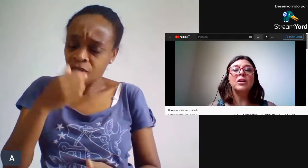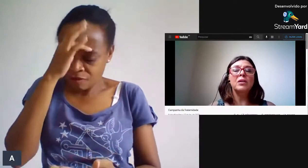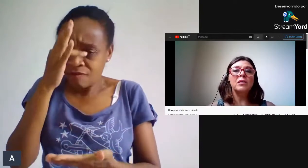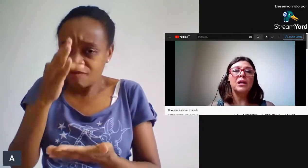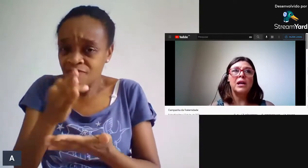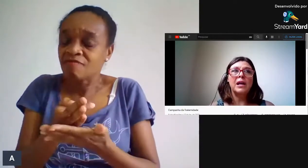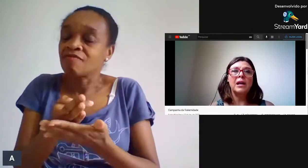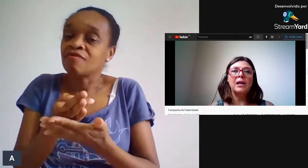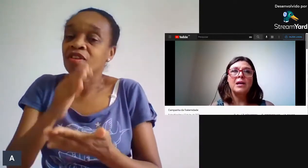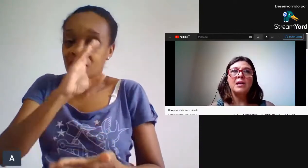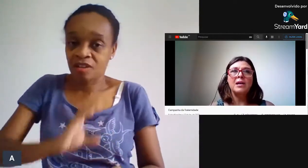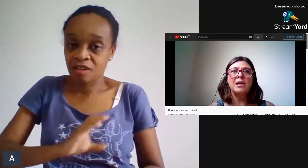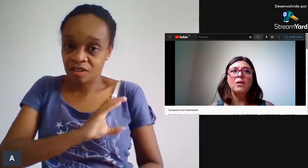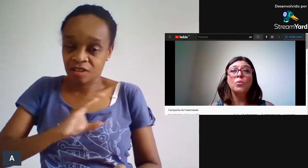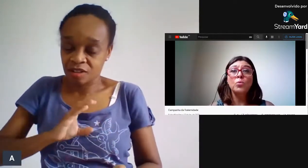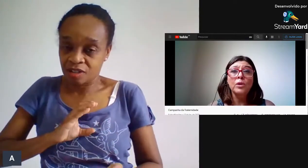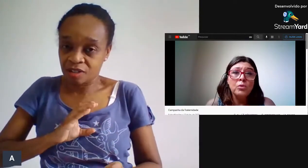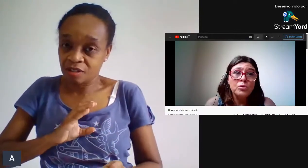que seja